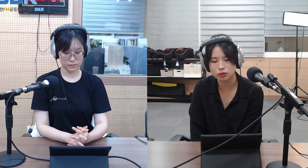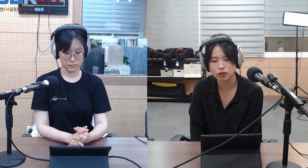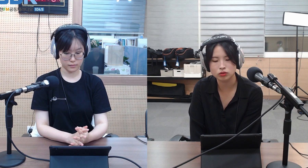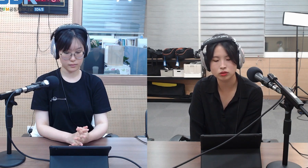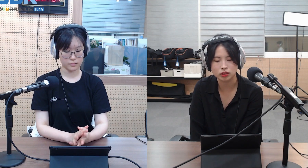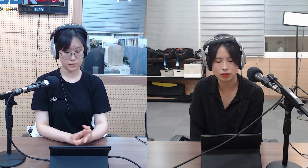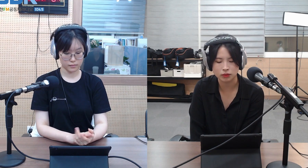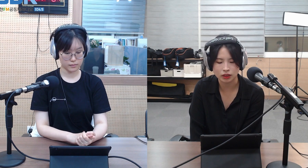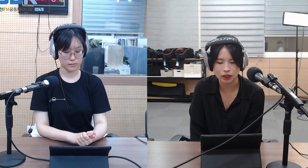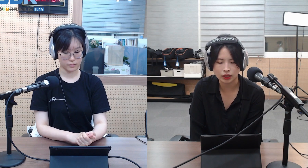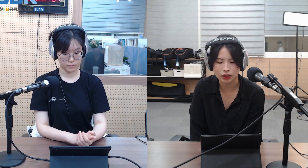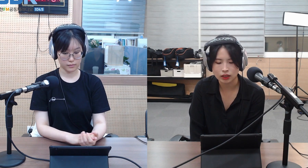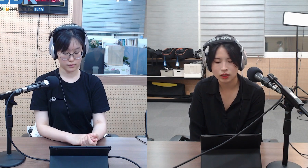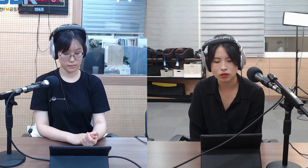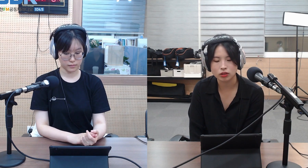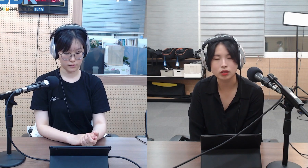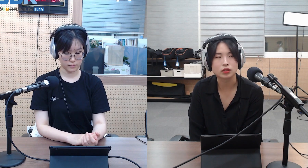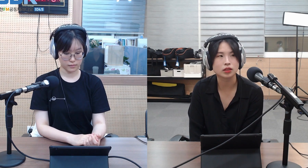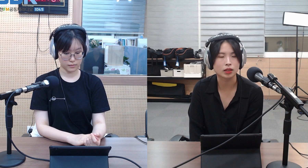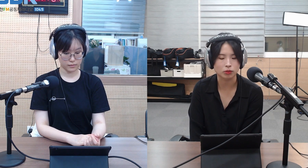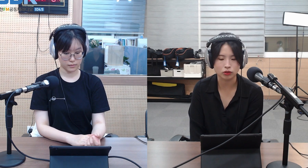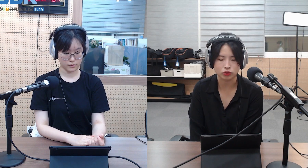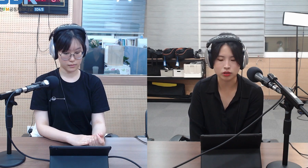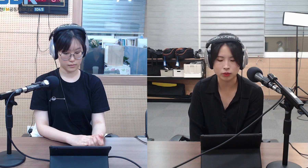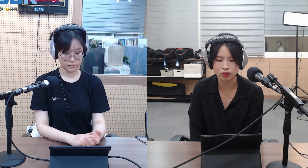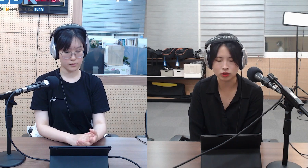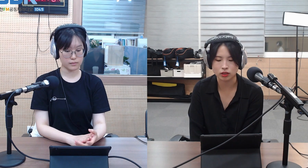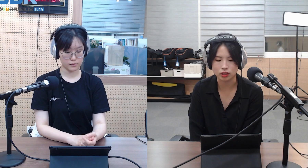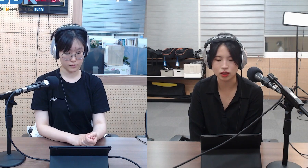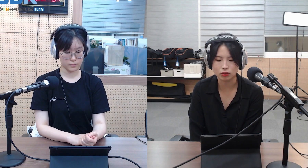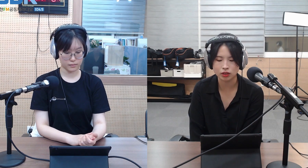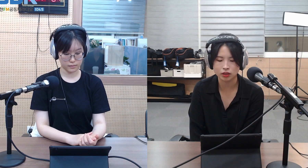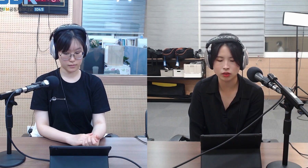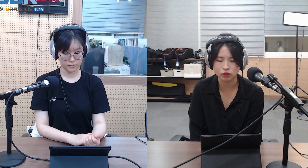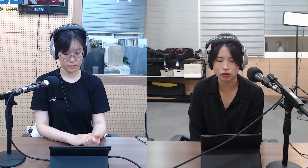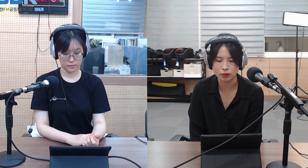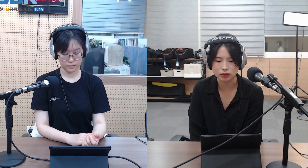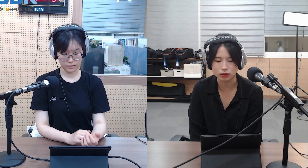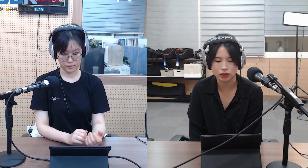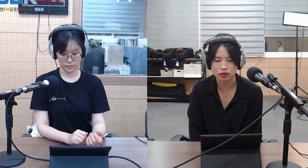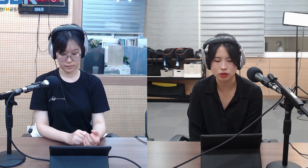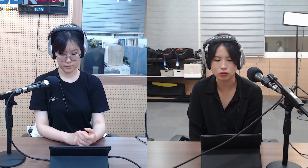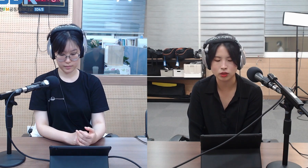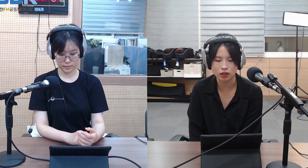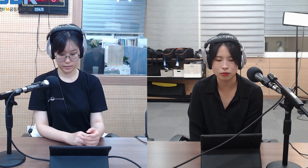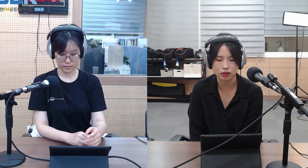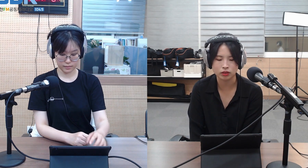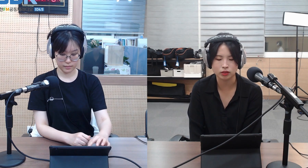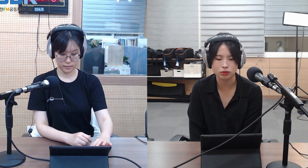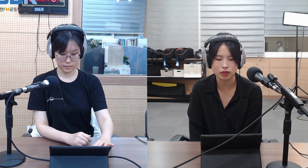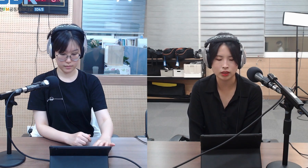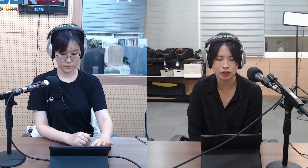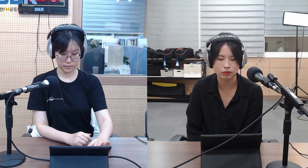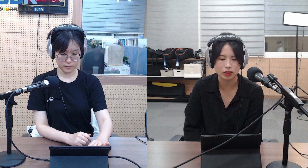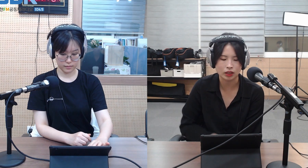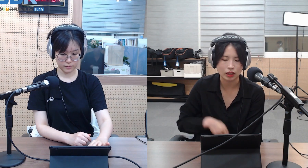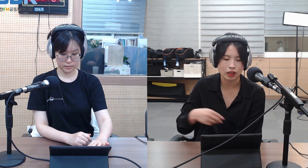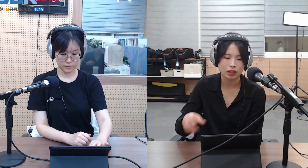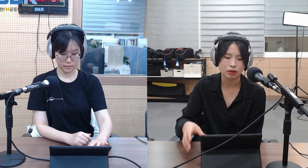수 있습니다. 여기에 글을 남겨주시면 저희가 확인하고 방송에 자유롭게 반영하도록 하겠습니다.